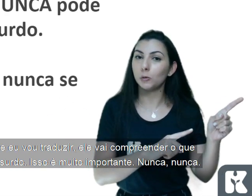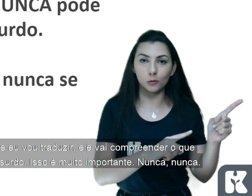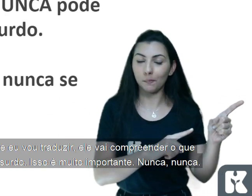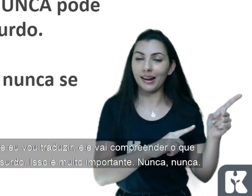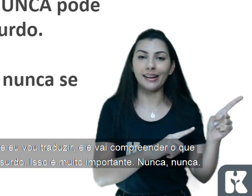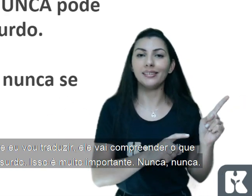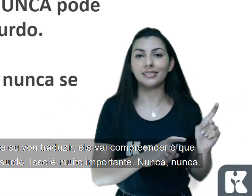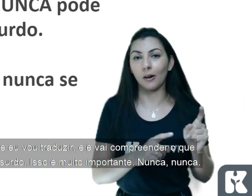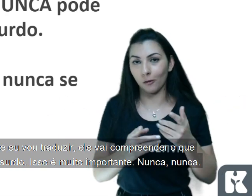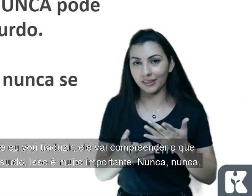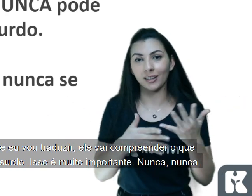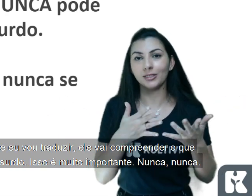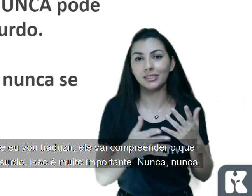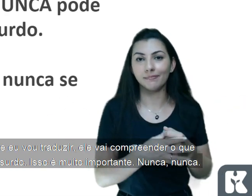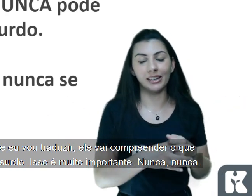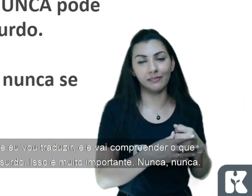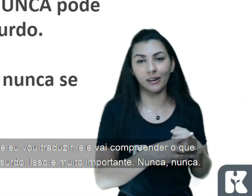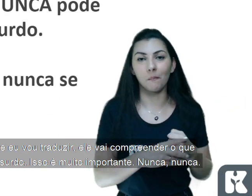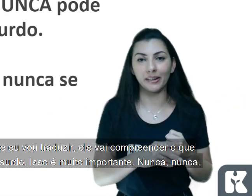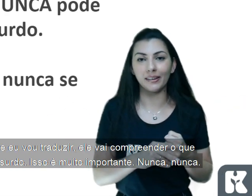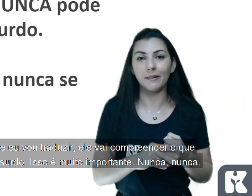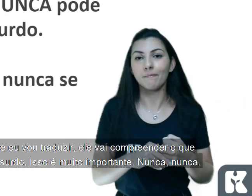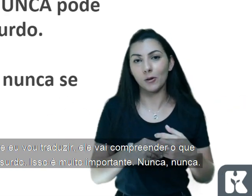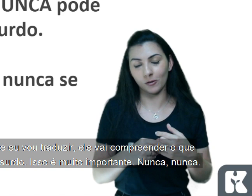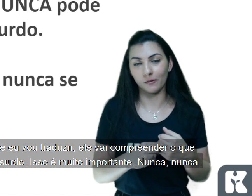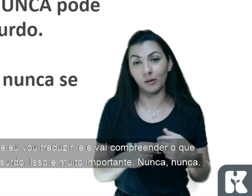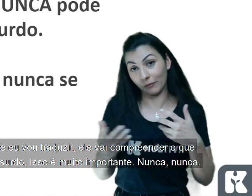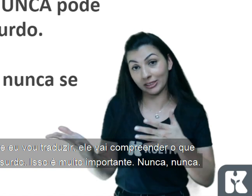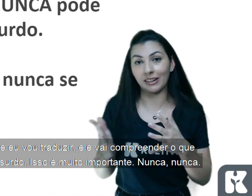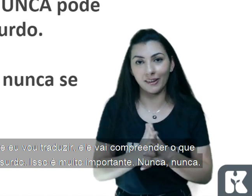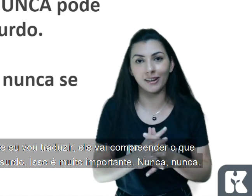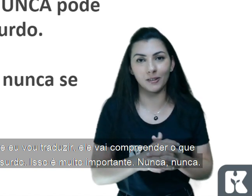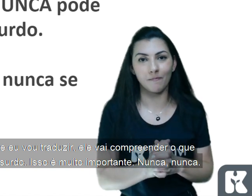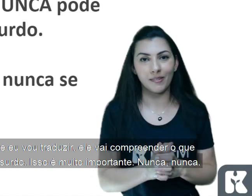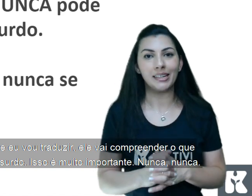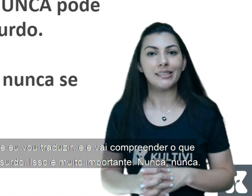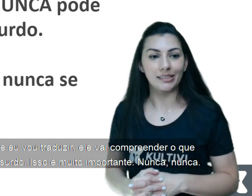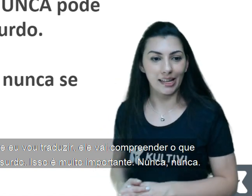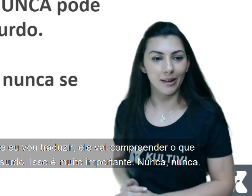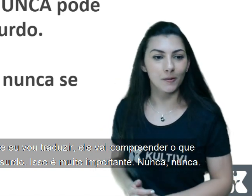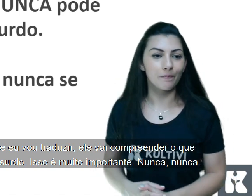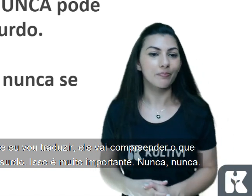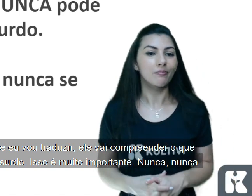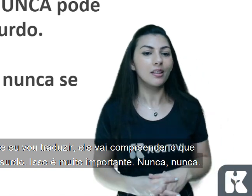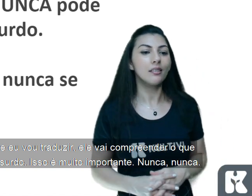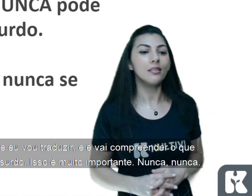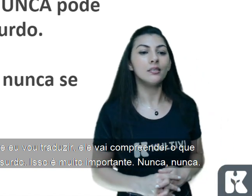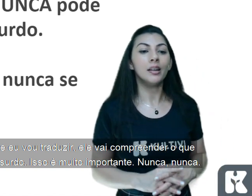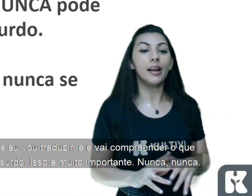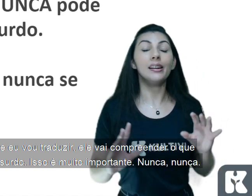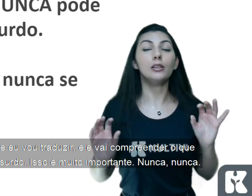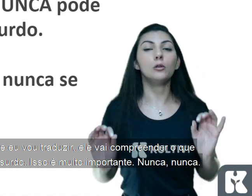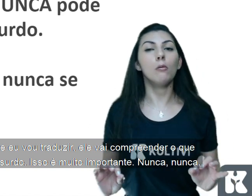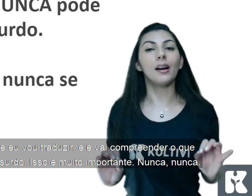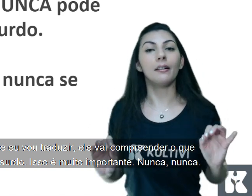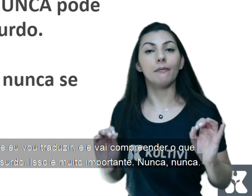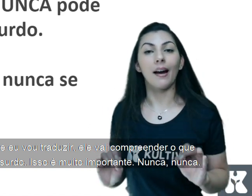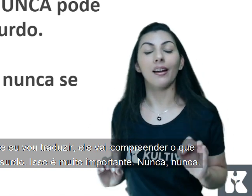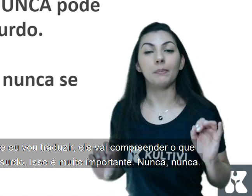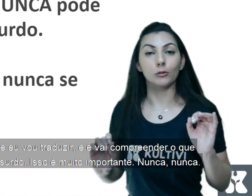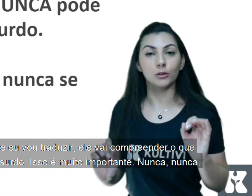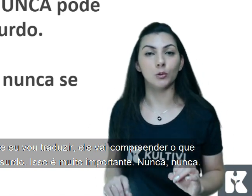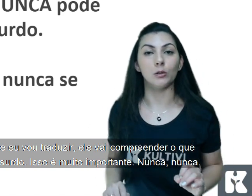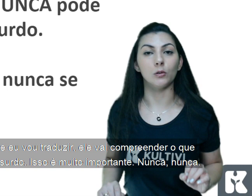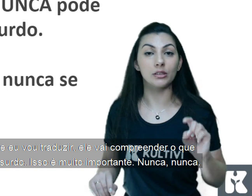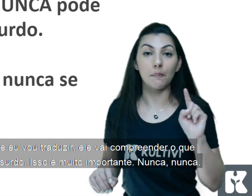perguntar tudo para ele, que eu vou traduzir. Ele vai compreender o que você está falando. Certo? Ele nunca